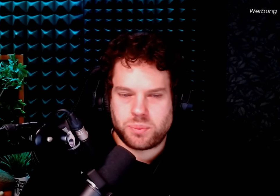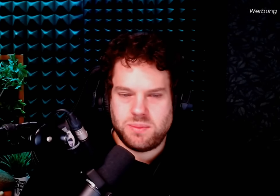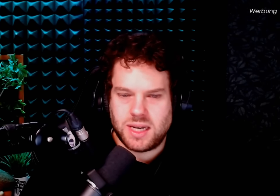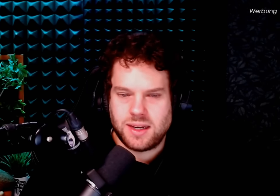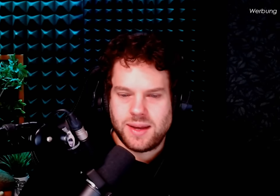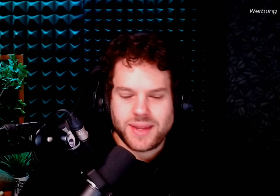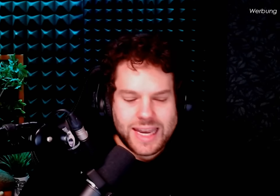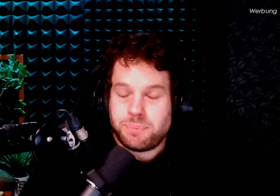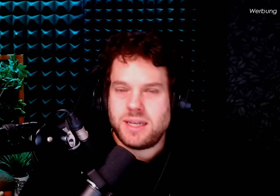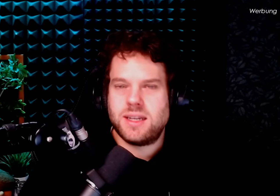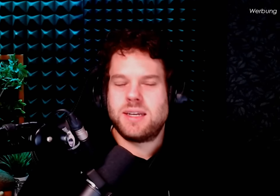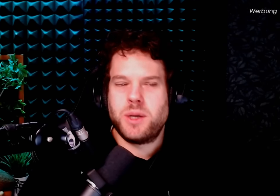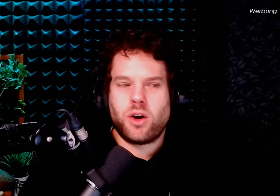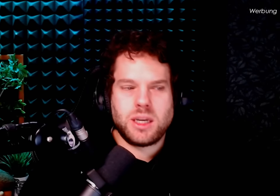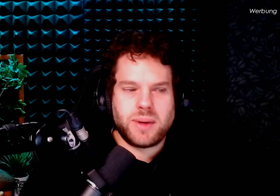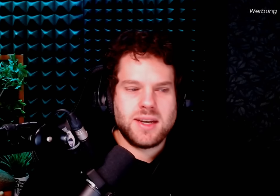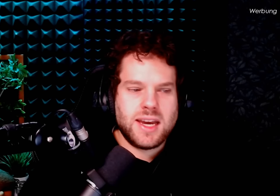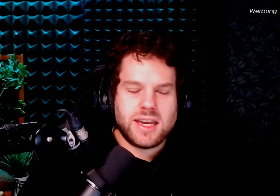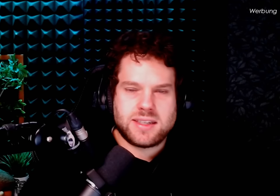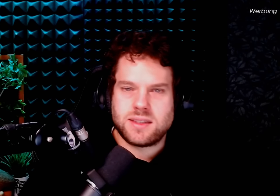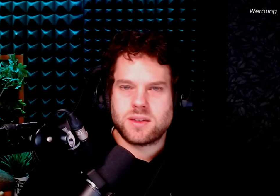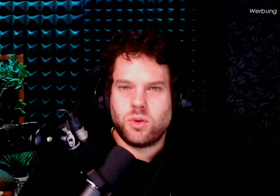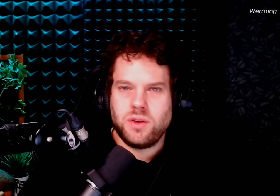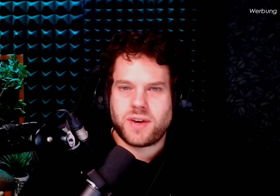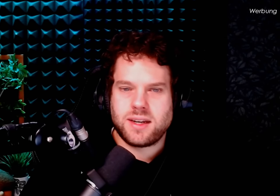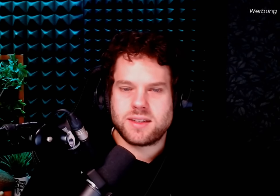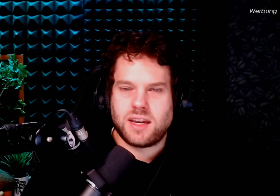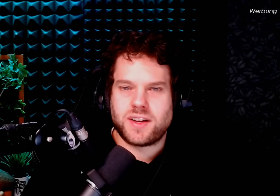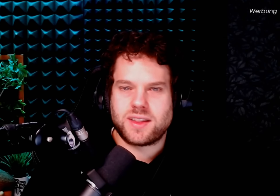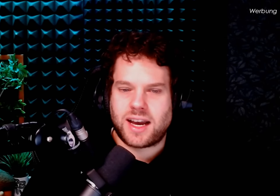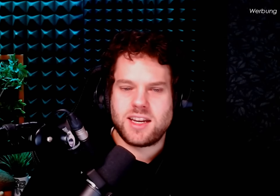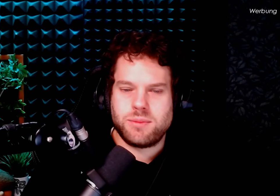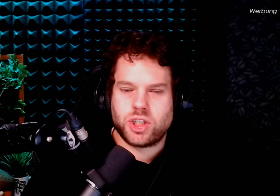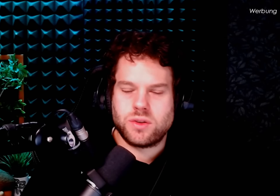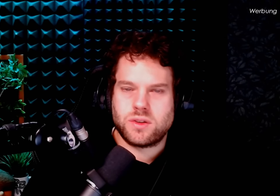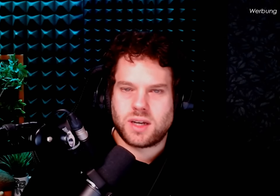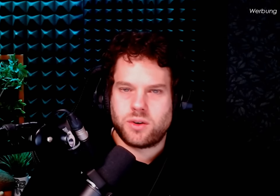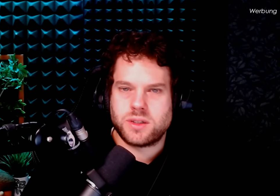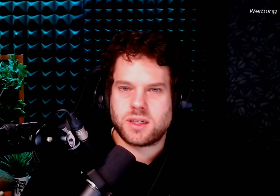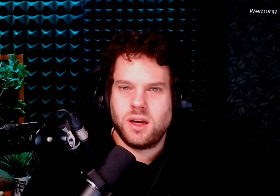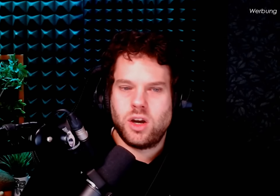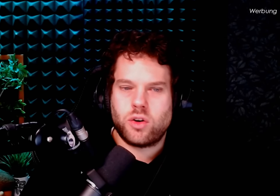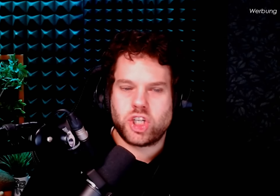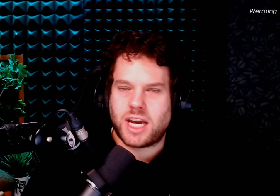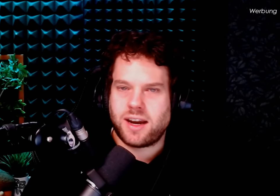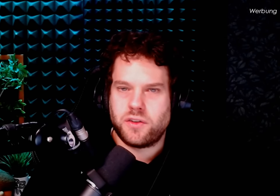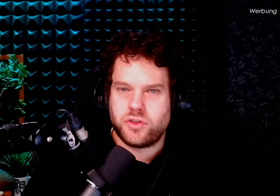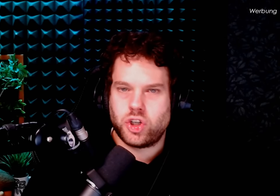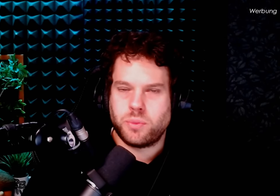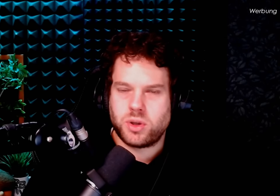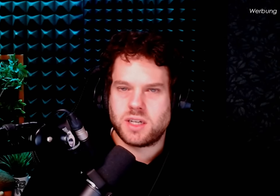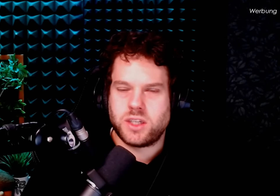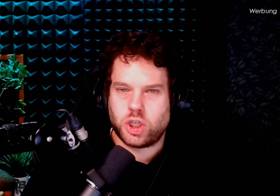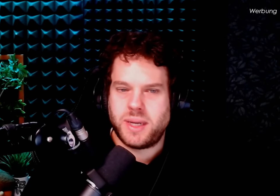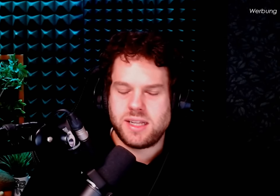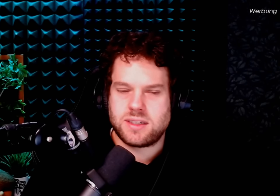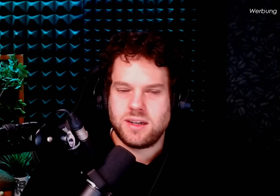optimieren. Ich bin, ich bin auch jemand, ich sitze ohne weiteres einfach dreieinhalb Stunden zu Hause und starre auf ein Stück Butter, wie es schmilzt.